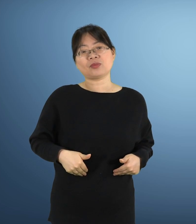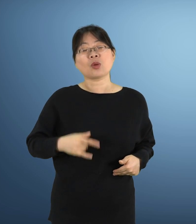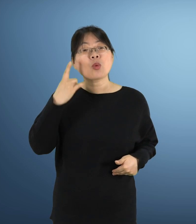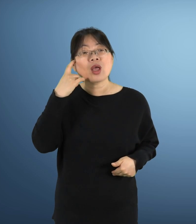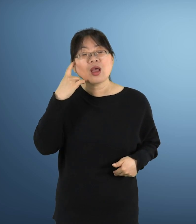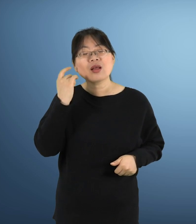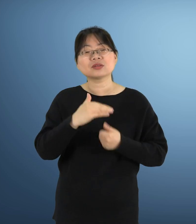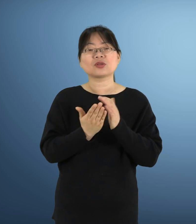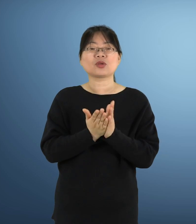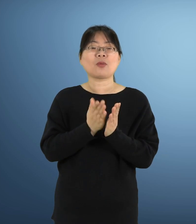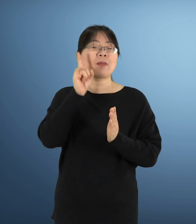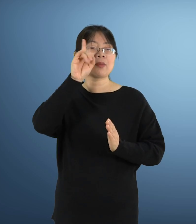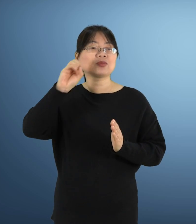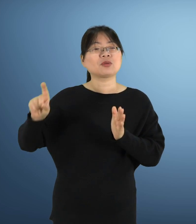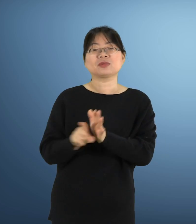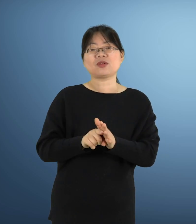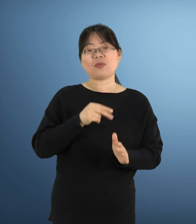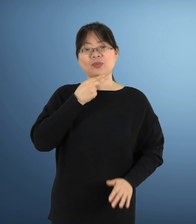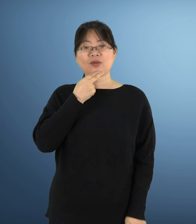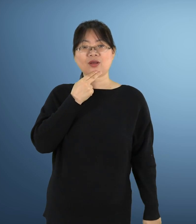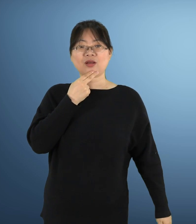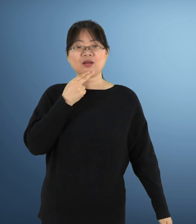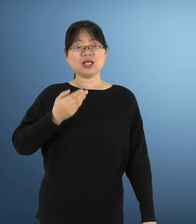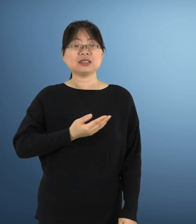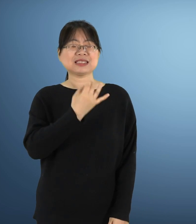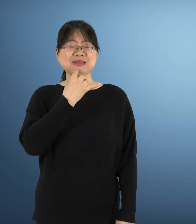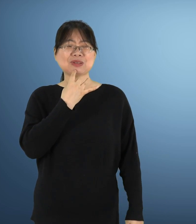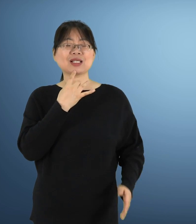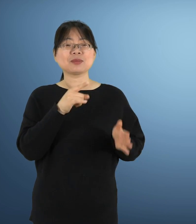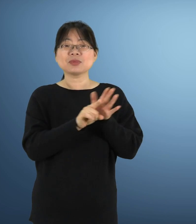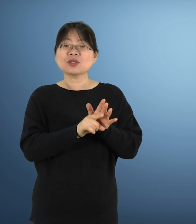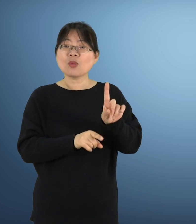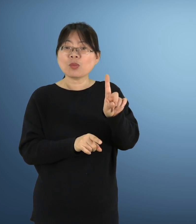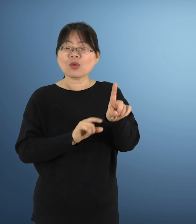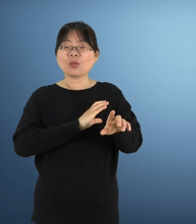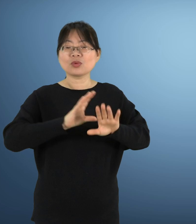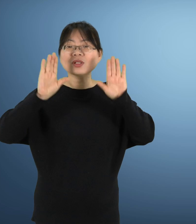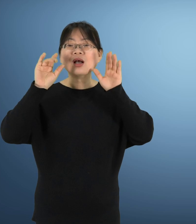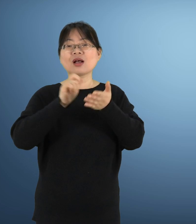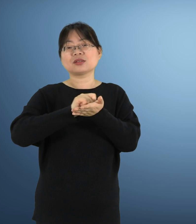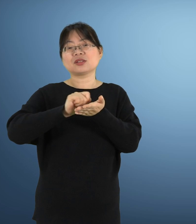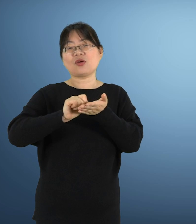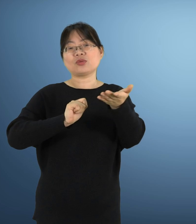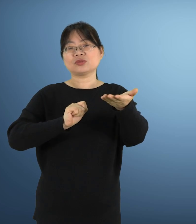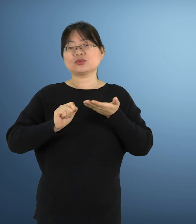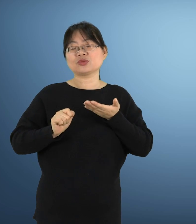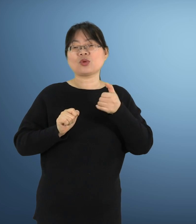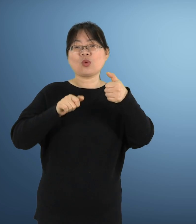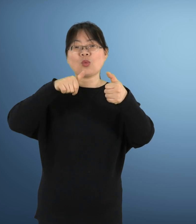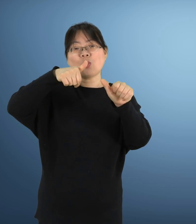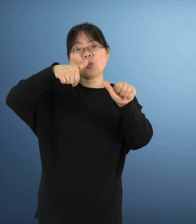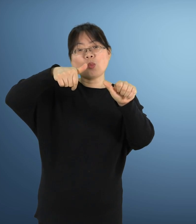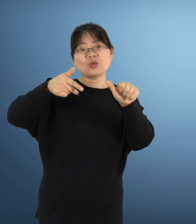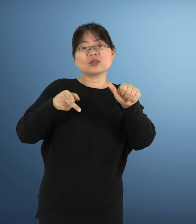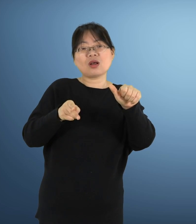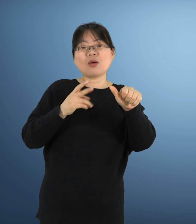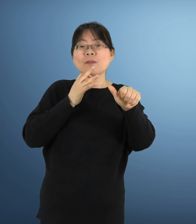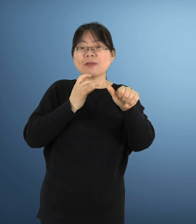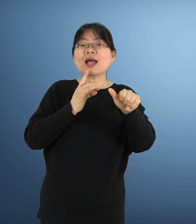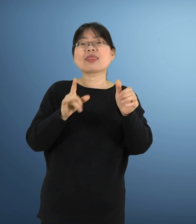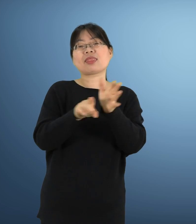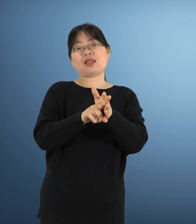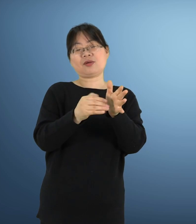않습니다. 유일하게 그들이 믿는 성경은 모세가 써준 오경만 믿습니다.